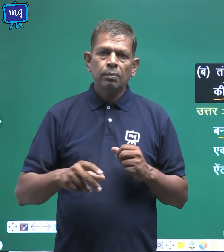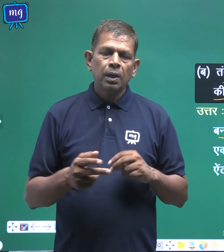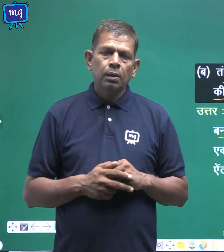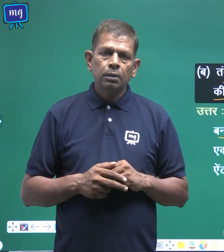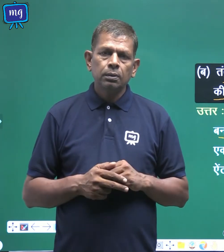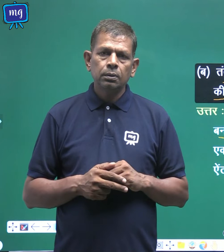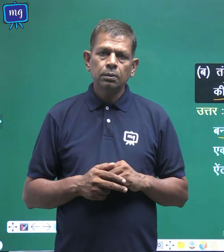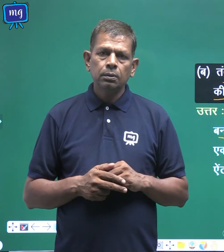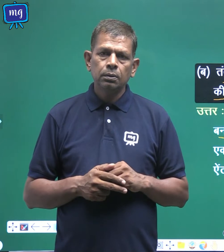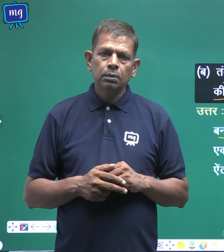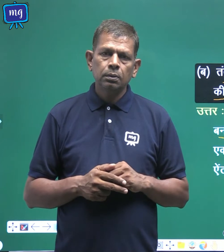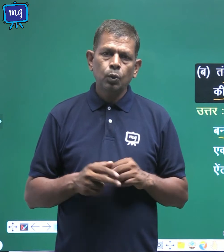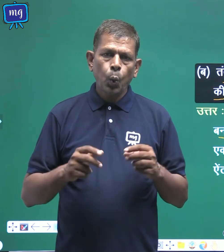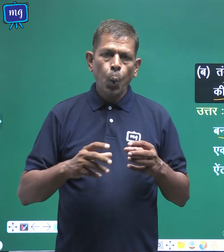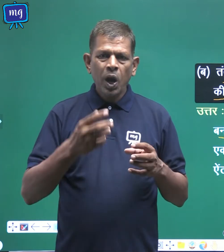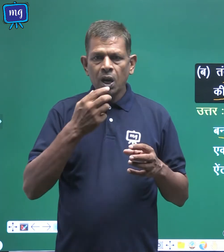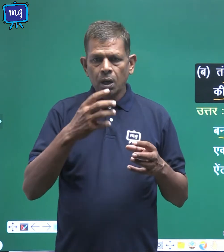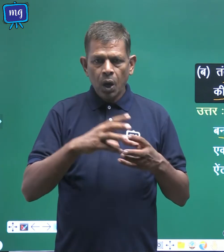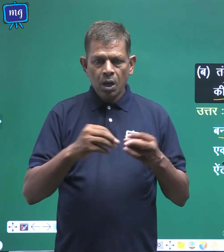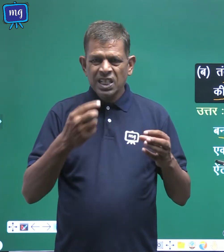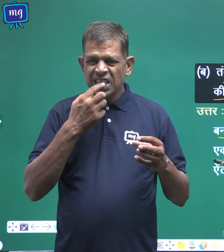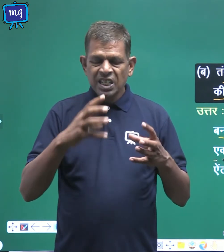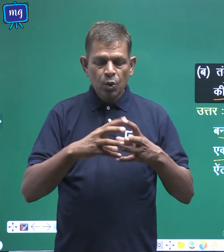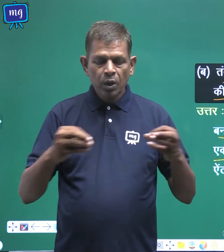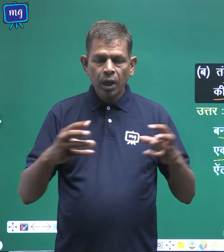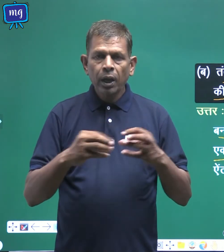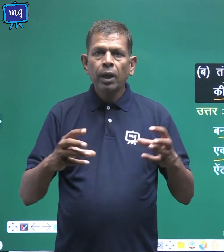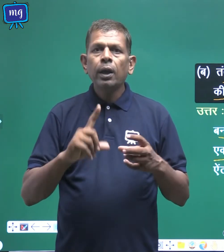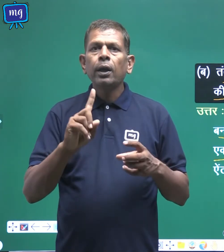जिसमें रुई के एक पुंज से